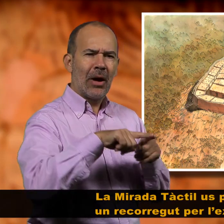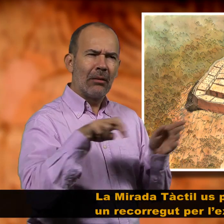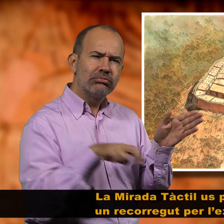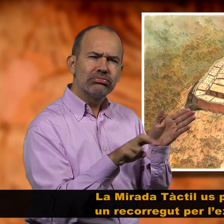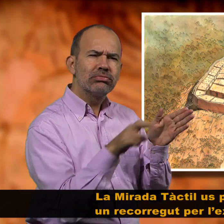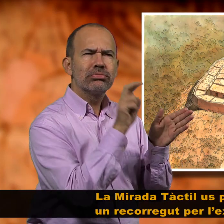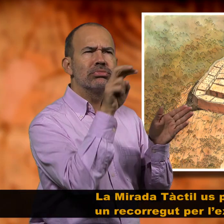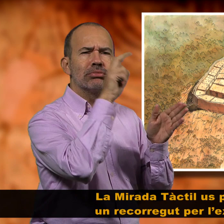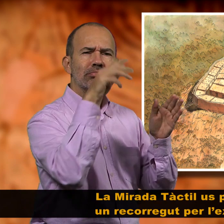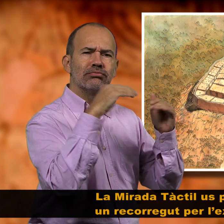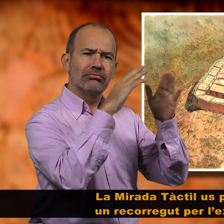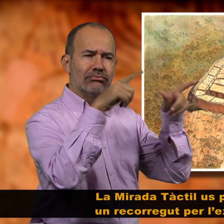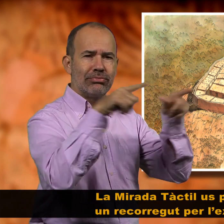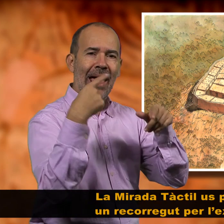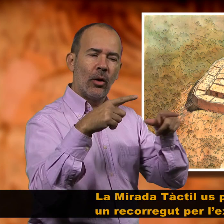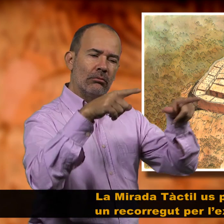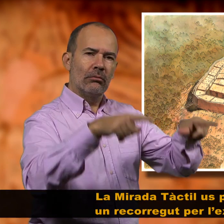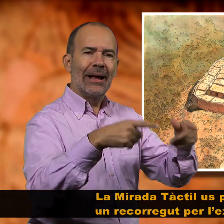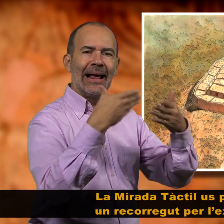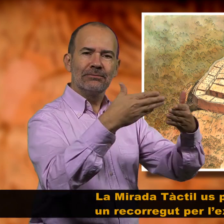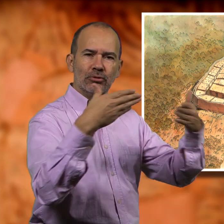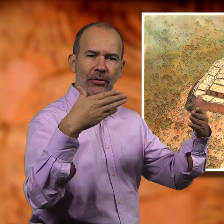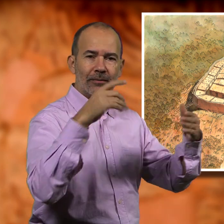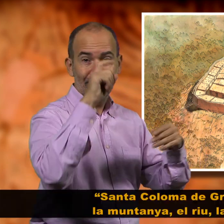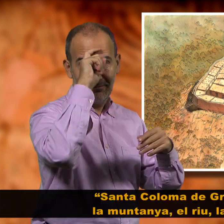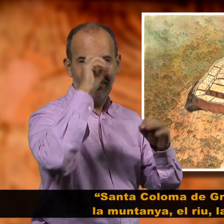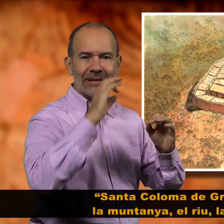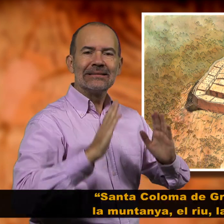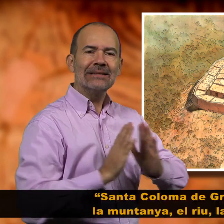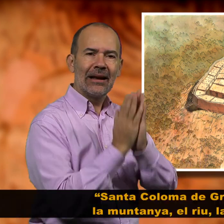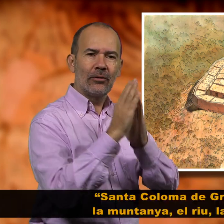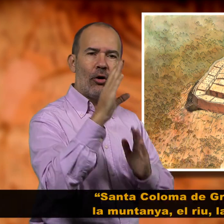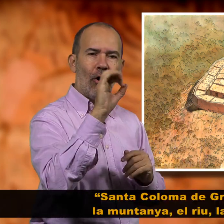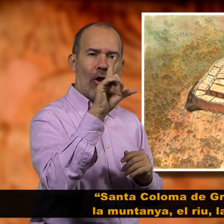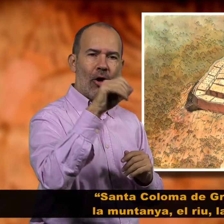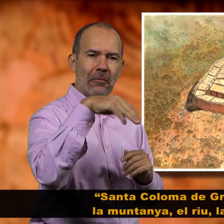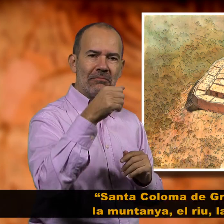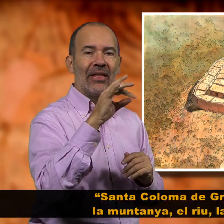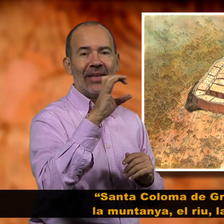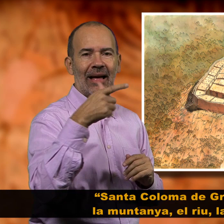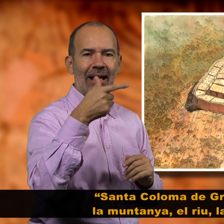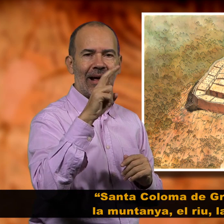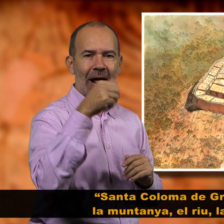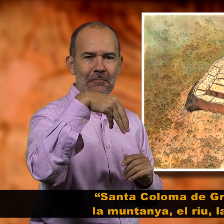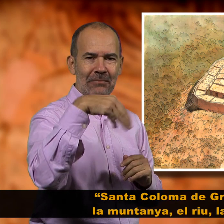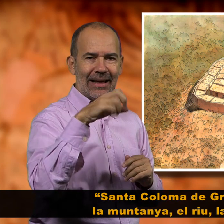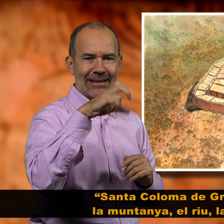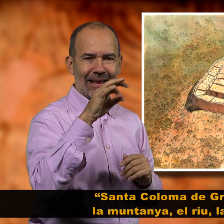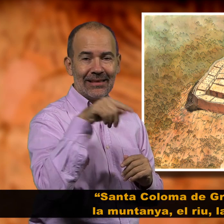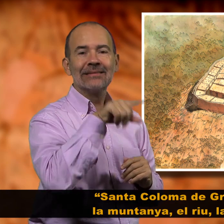La mirada tàctil us presenta un recorregut per l'exposició Santa Coloma de Gramenet, la muntanya, el